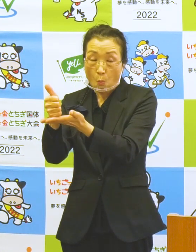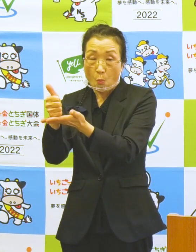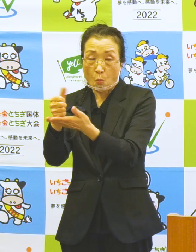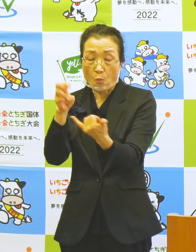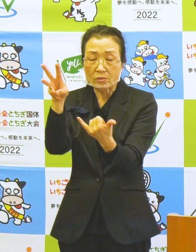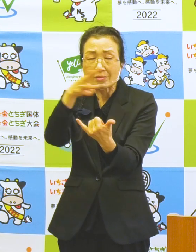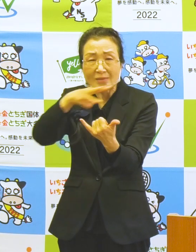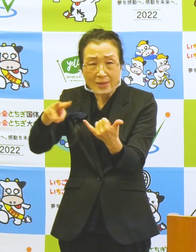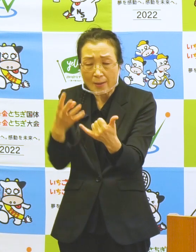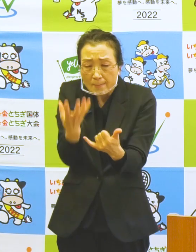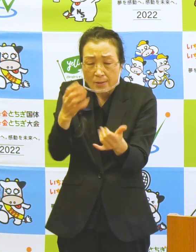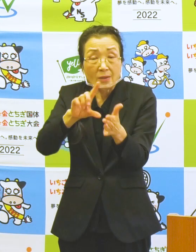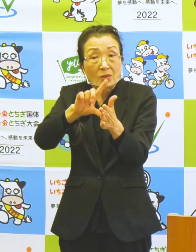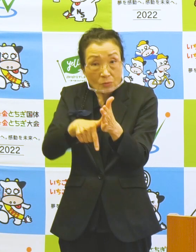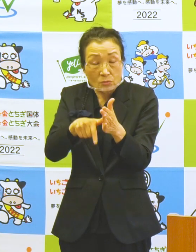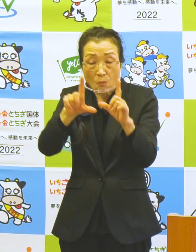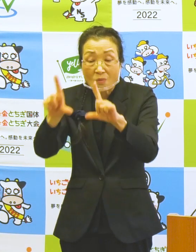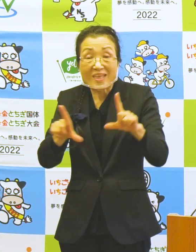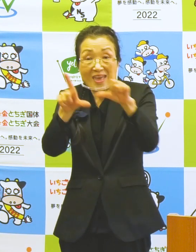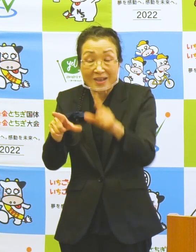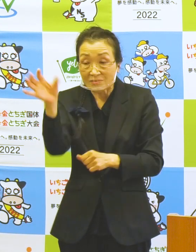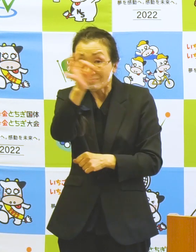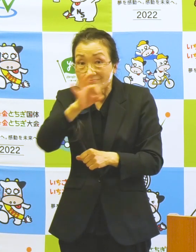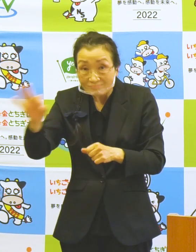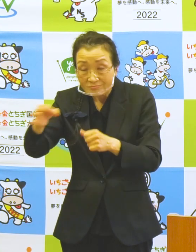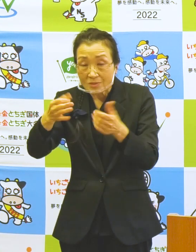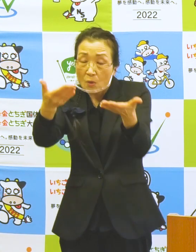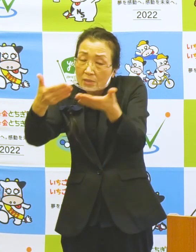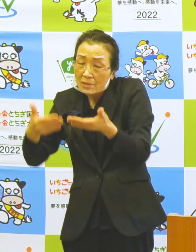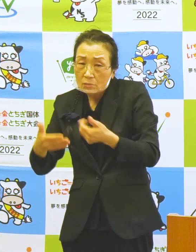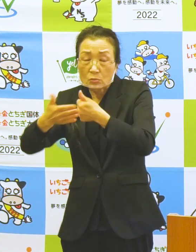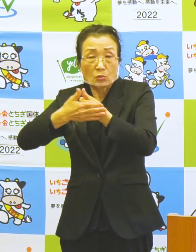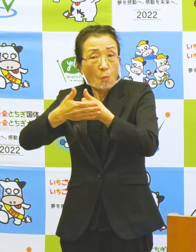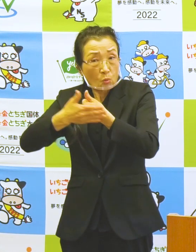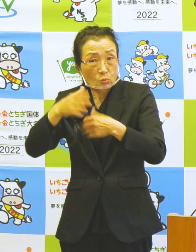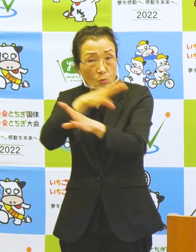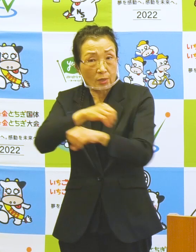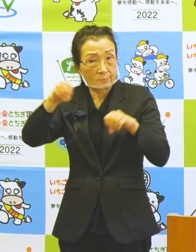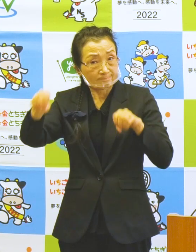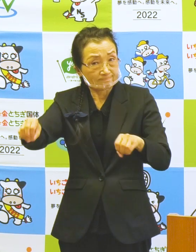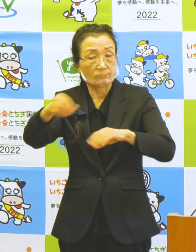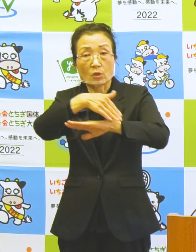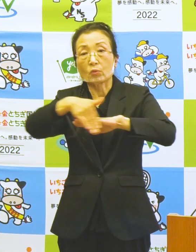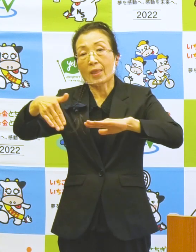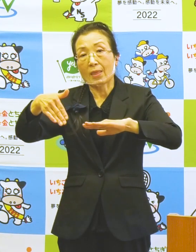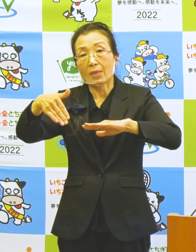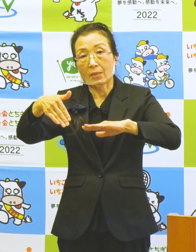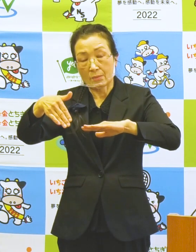害時における生活物資の供給協力に関する協定を締結する予定